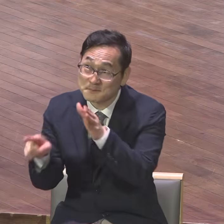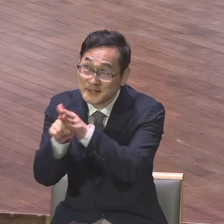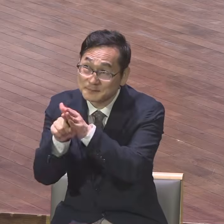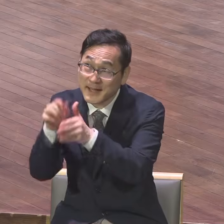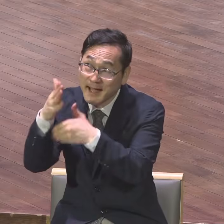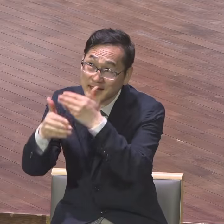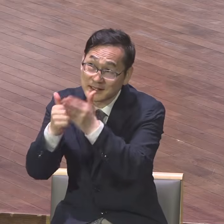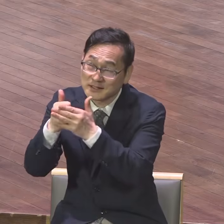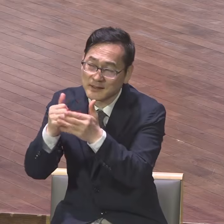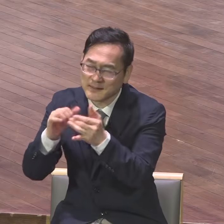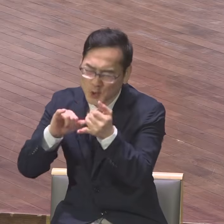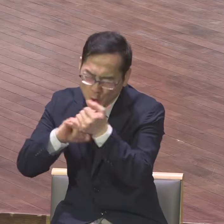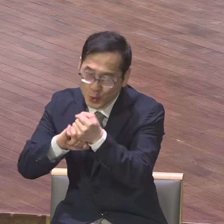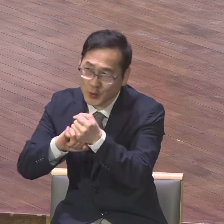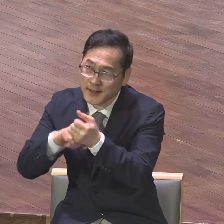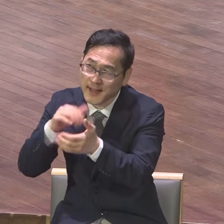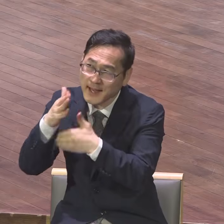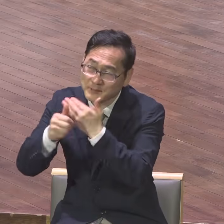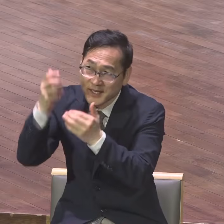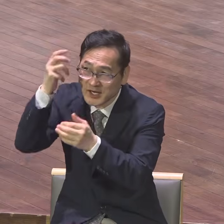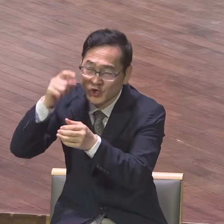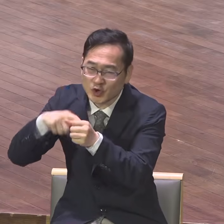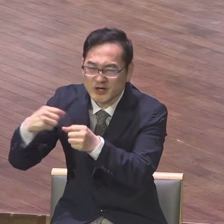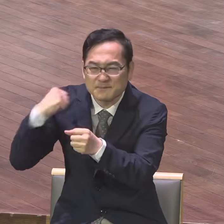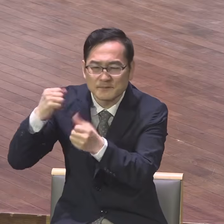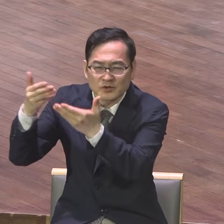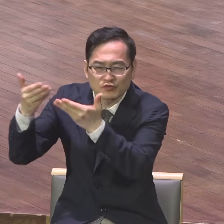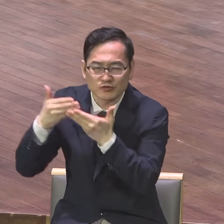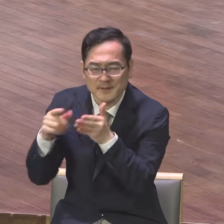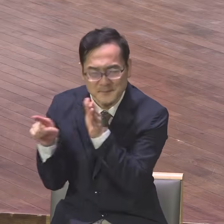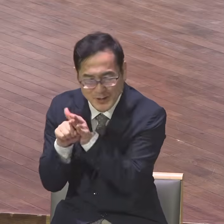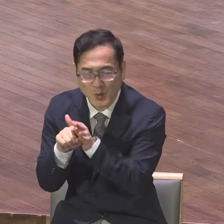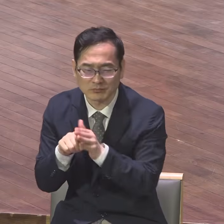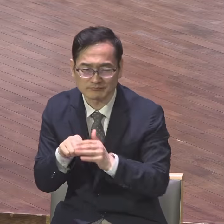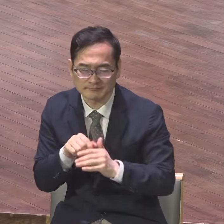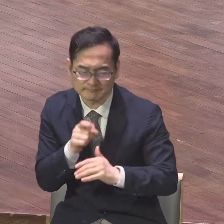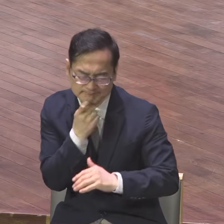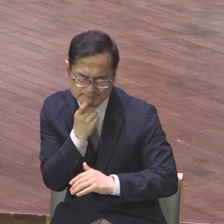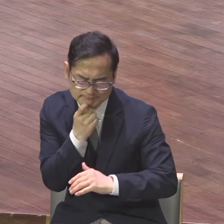때 놀라운 영적 세계가 열린다.